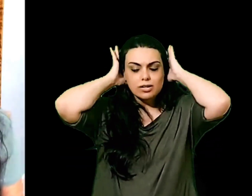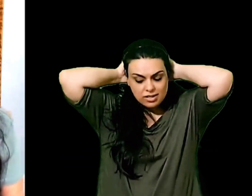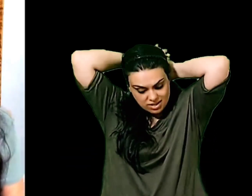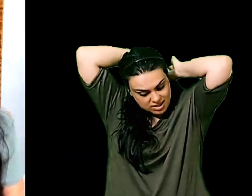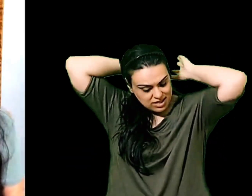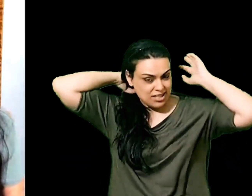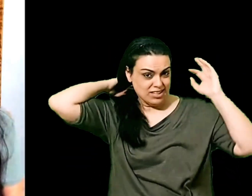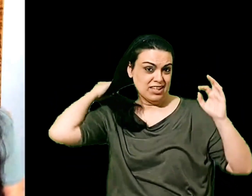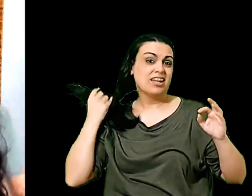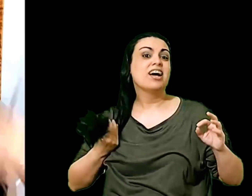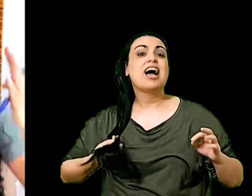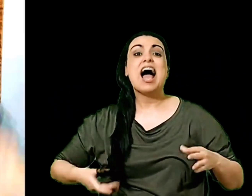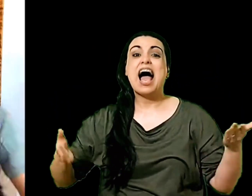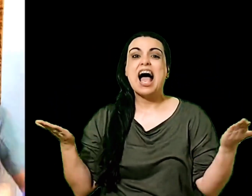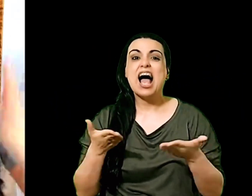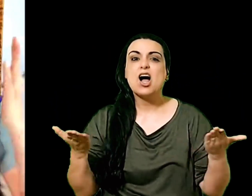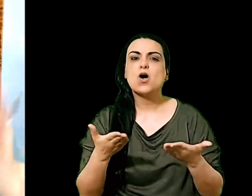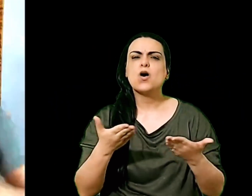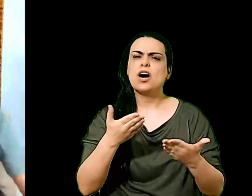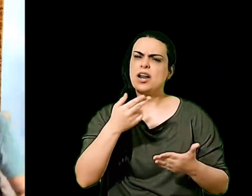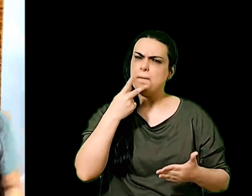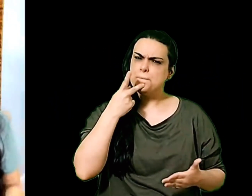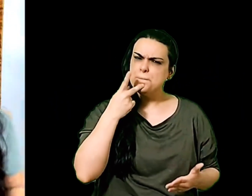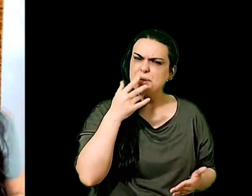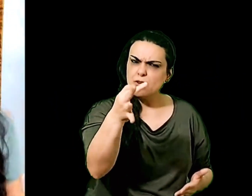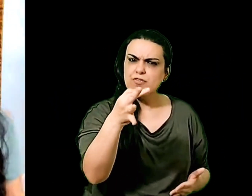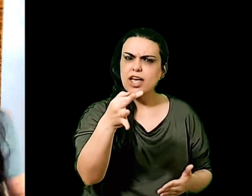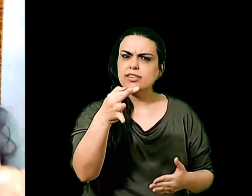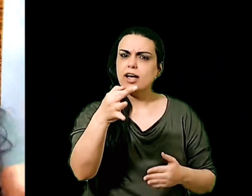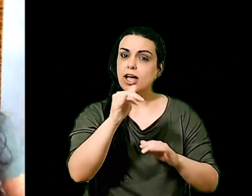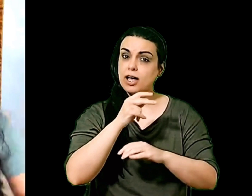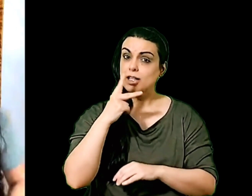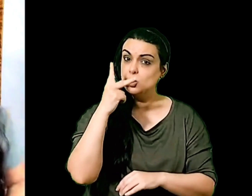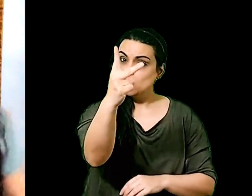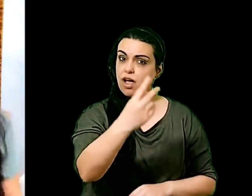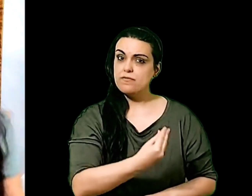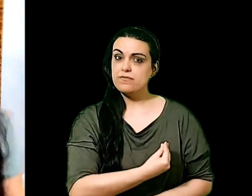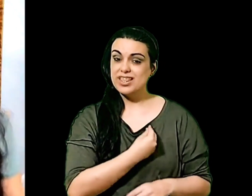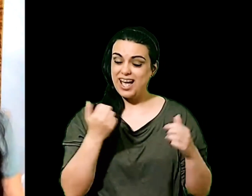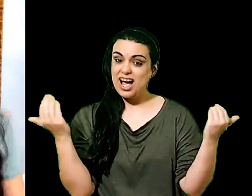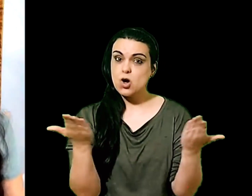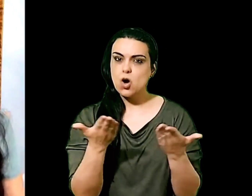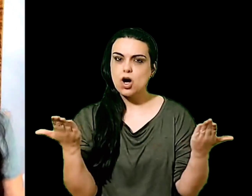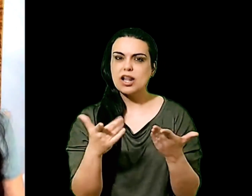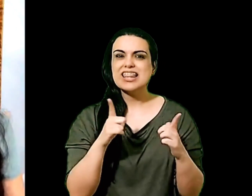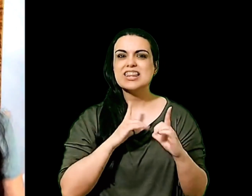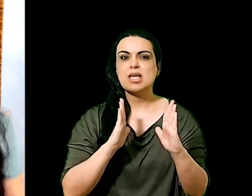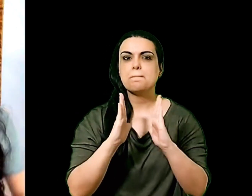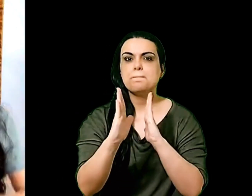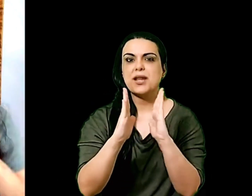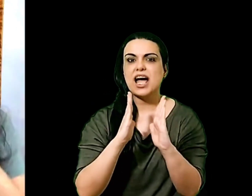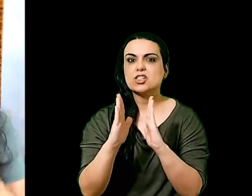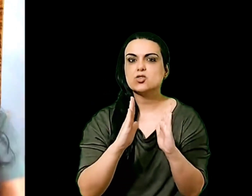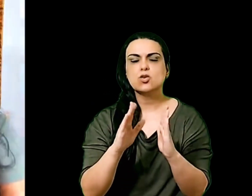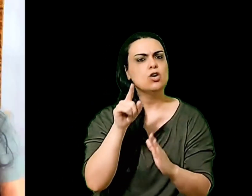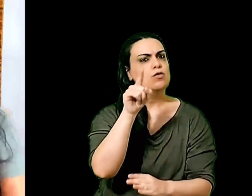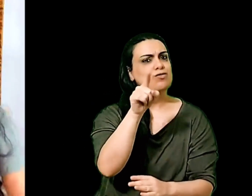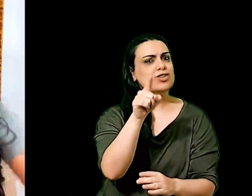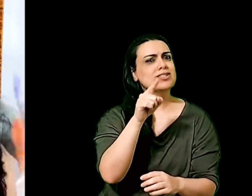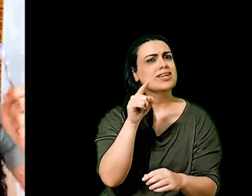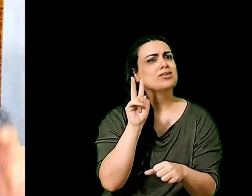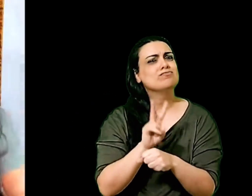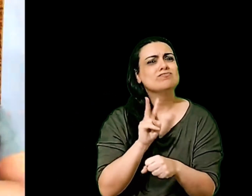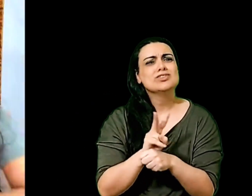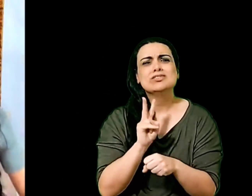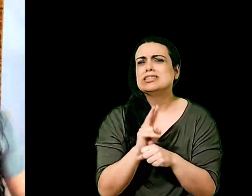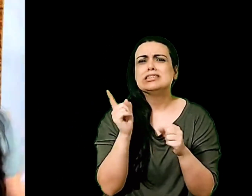isso. Mas agora, na condição de profeta, eu ministro isso sobre a tua vida e agora. Tem prazo,